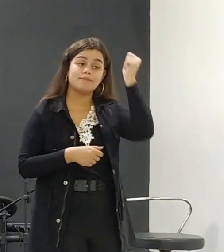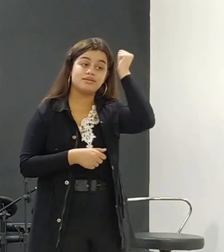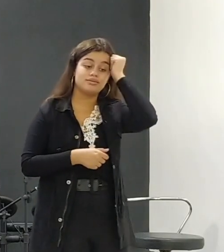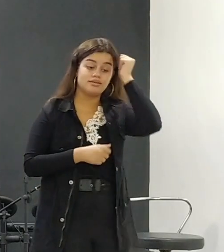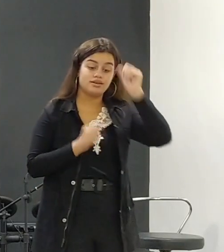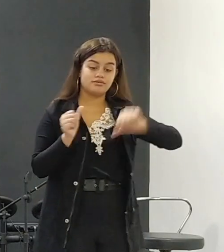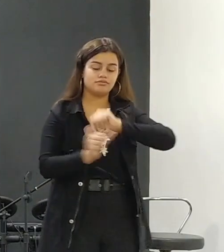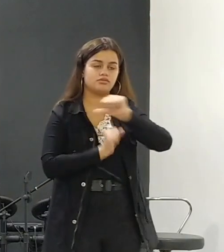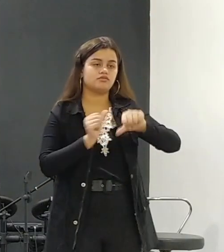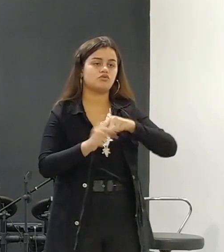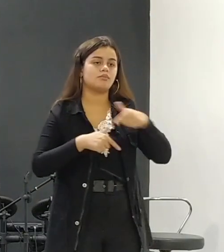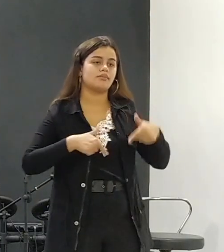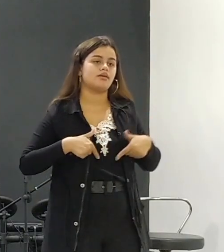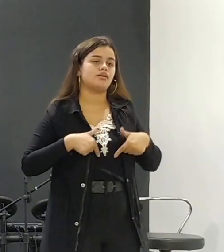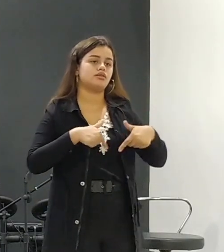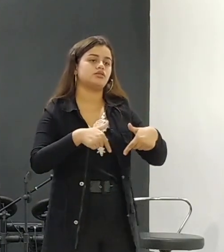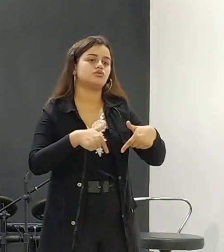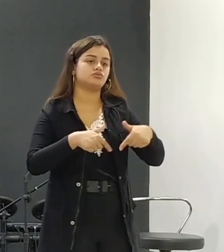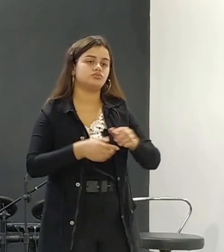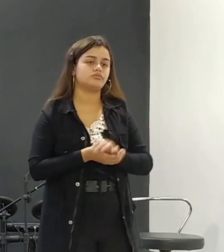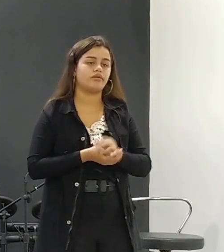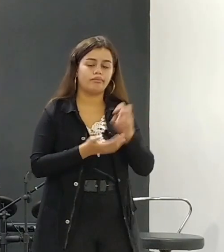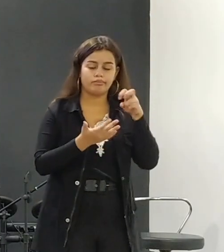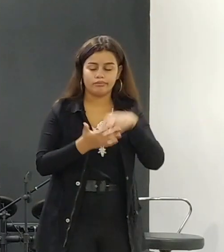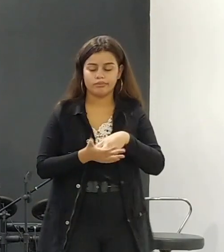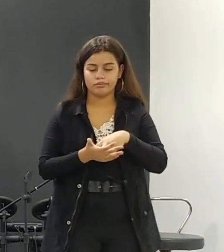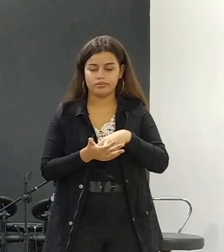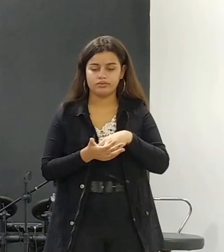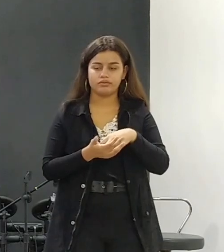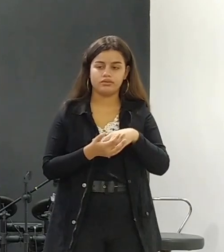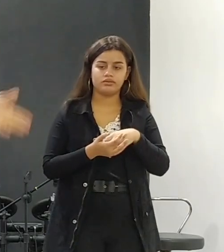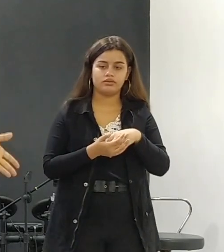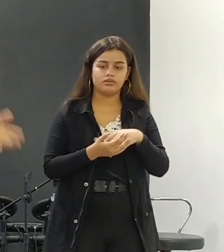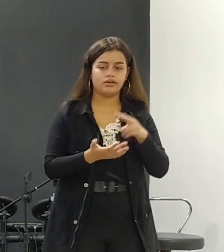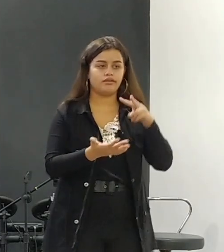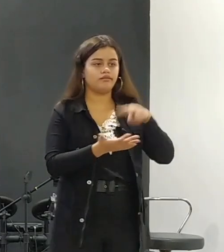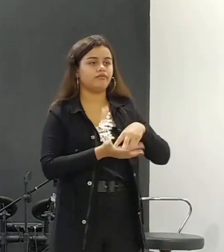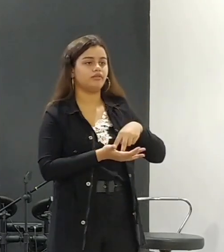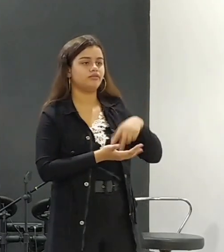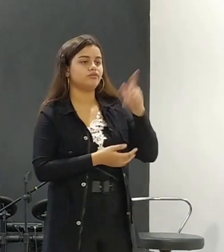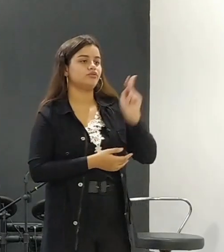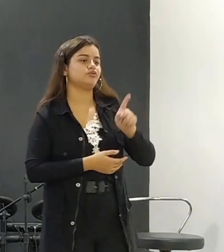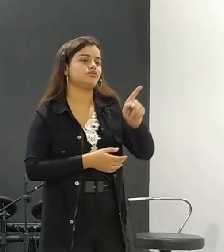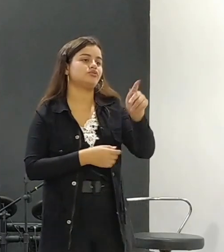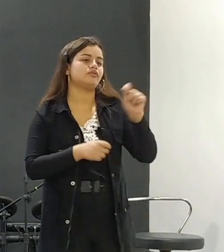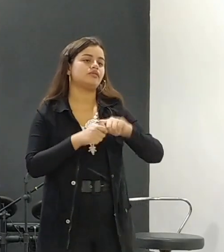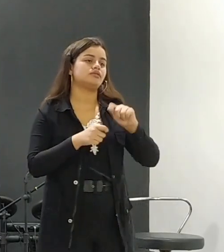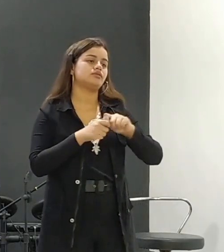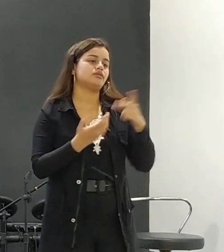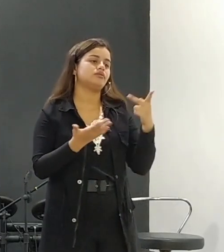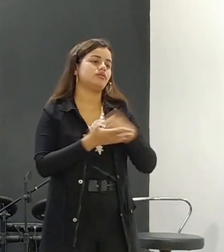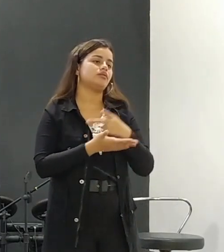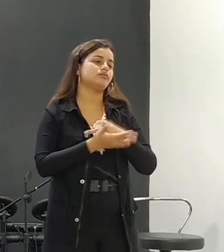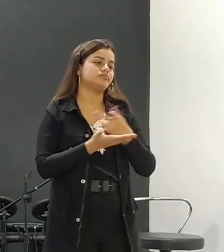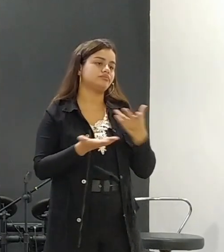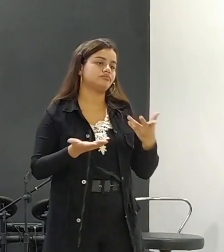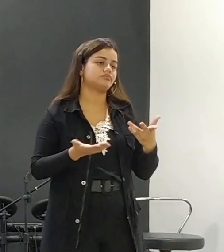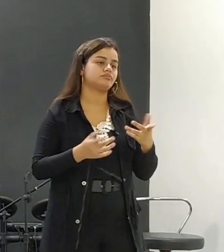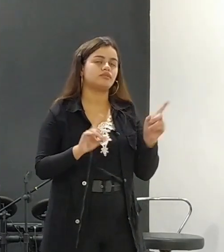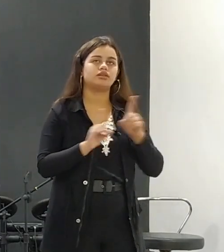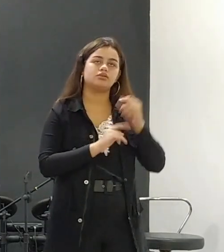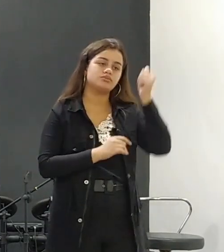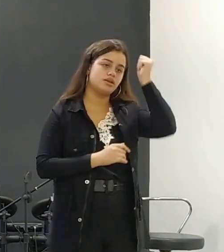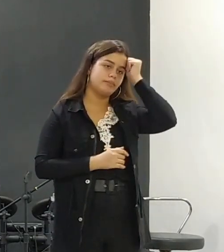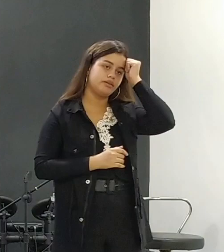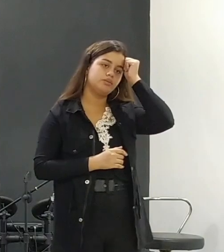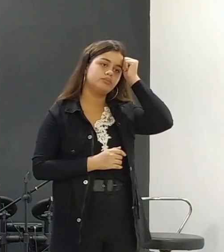de atitude. Você chega lá, dobra o joelho e fala: não vou fazer mais isso. Aí se levanta e continua fazendo a mesma coisa errada. Não se arrependeu. É preciso